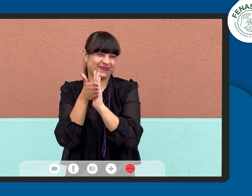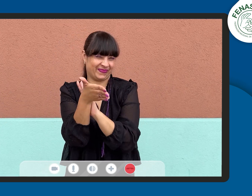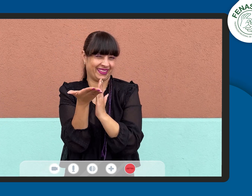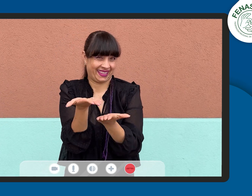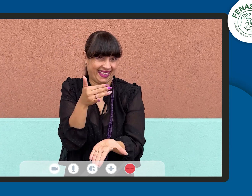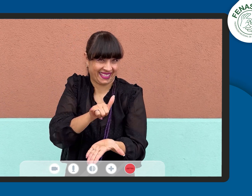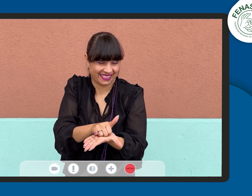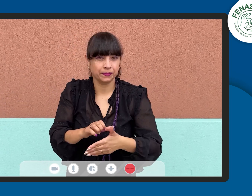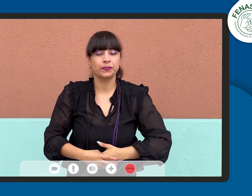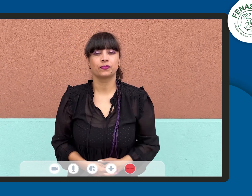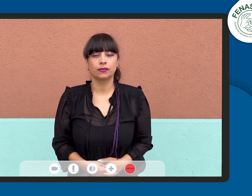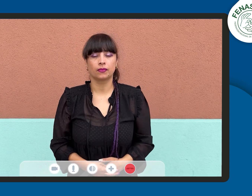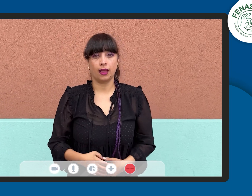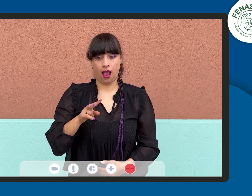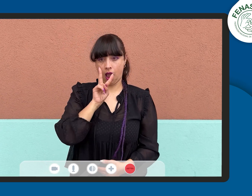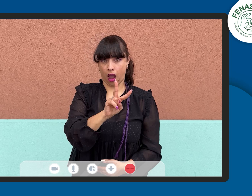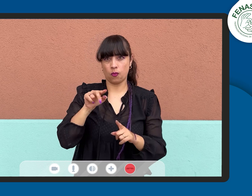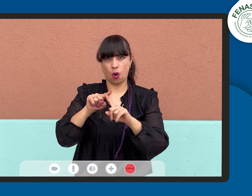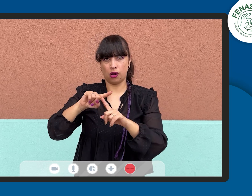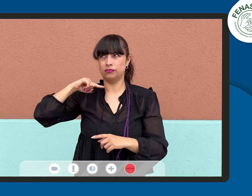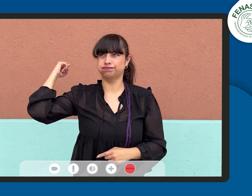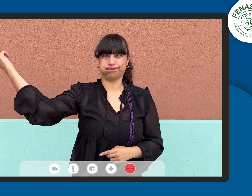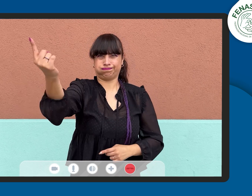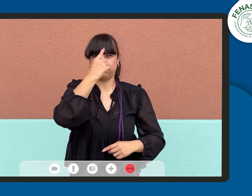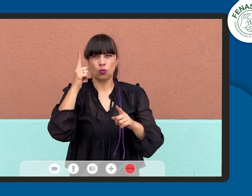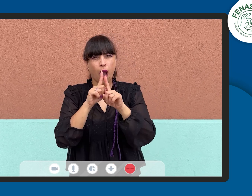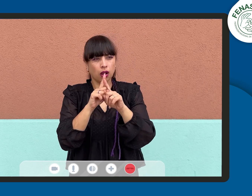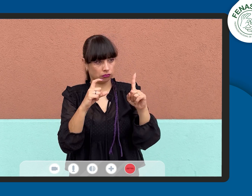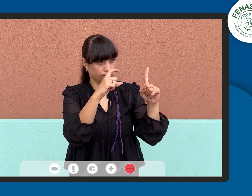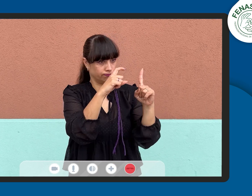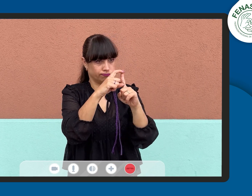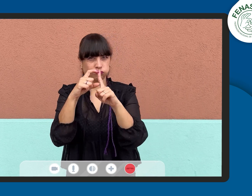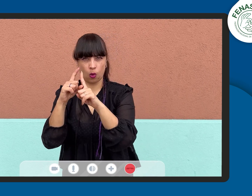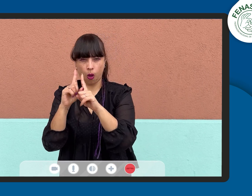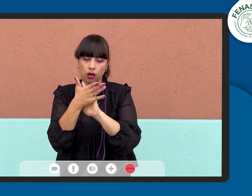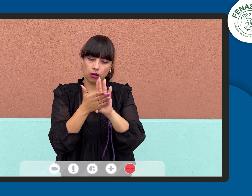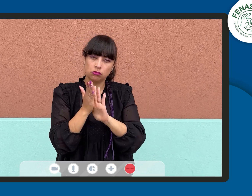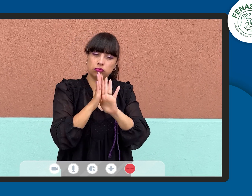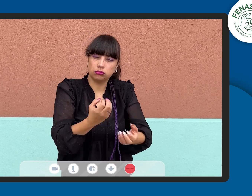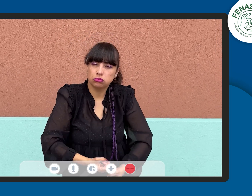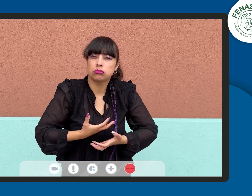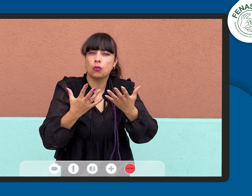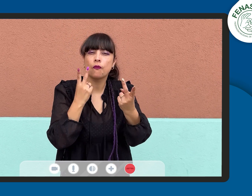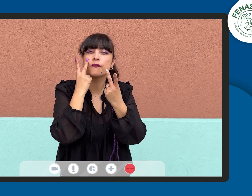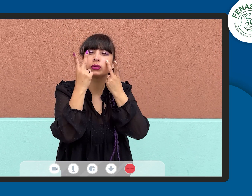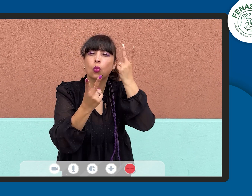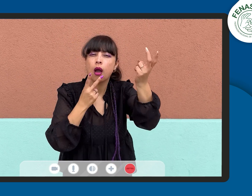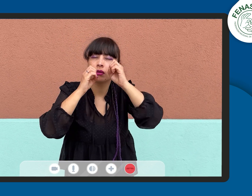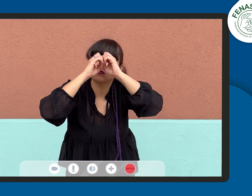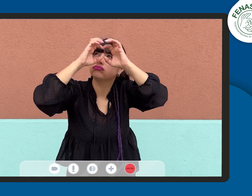esta es una demostración corta. Entonces, visual vernacular no es una narración que utilice términos específicos, es